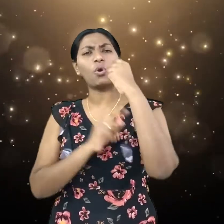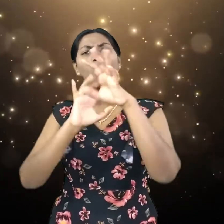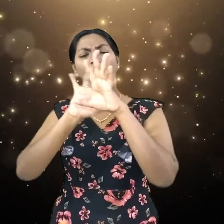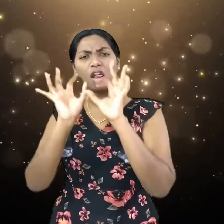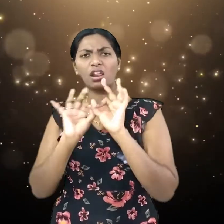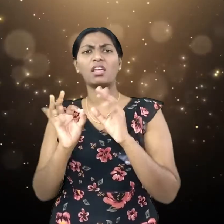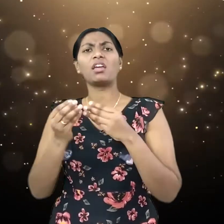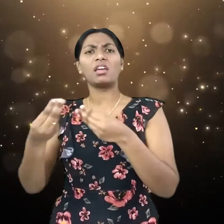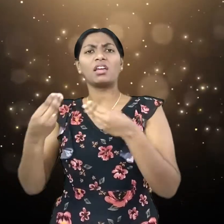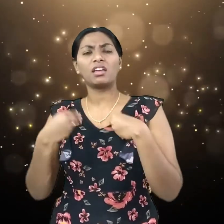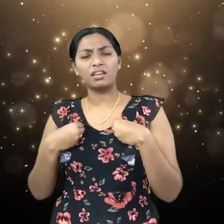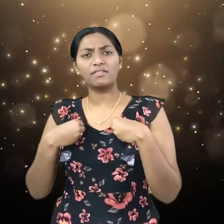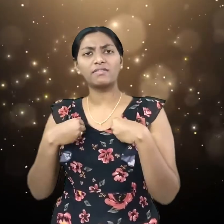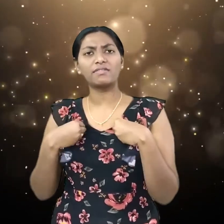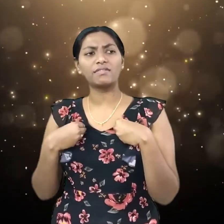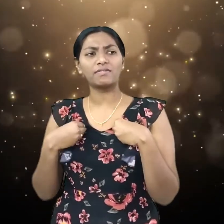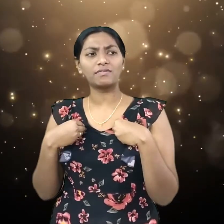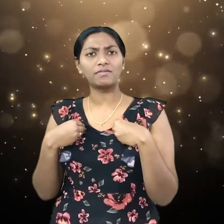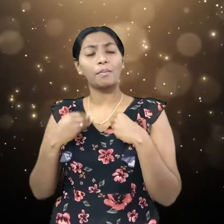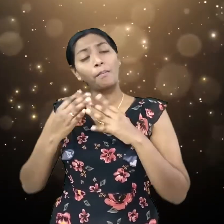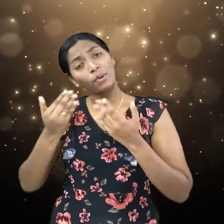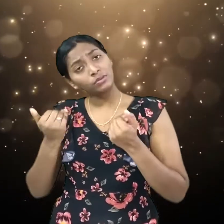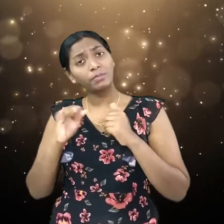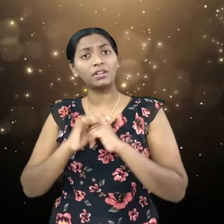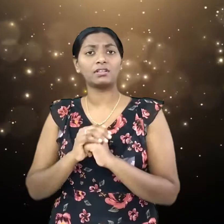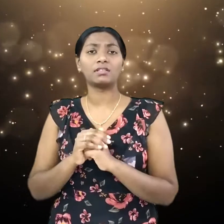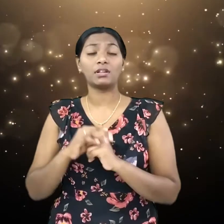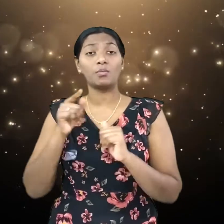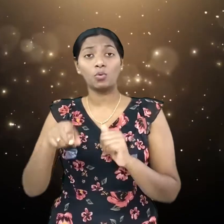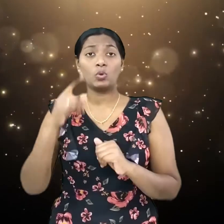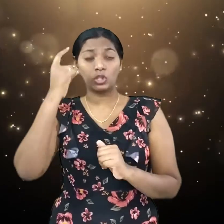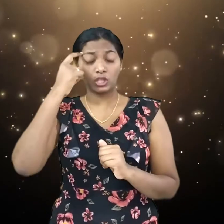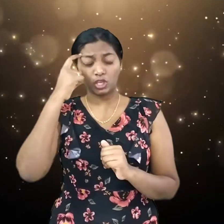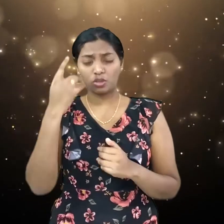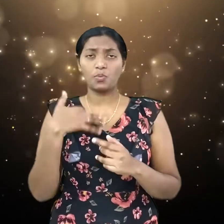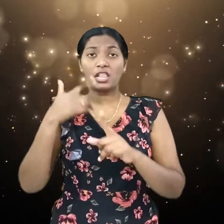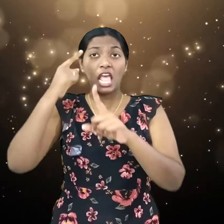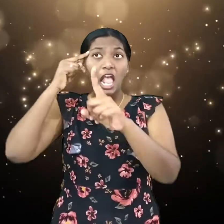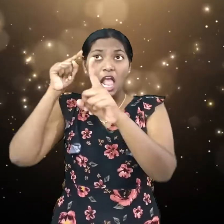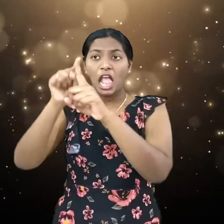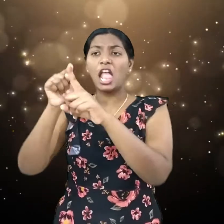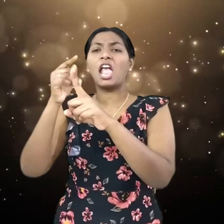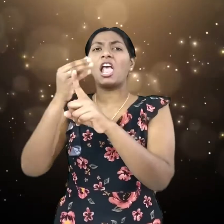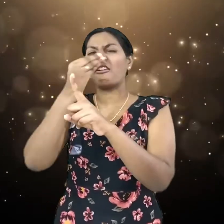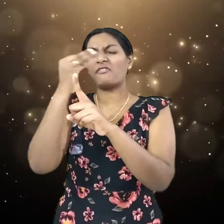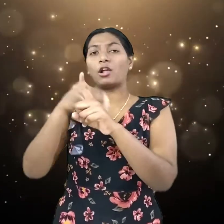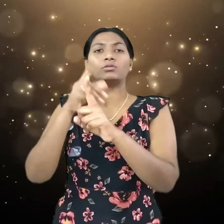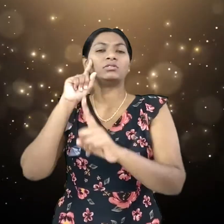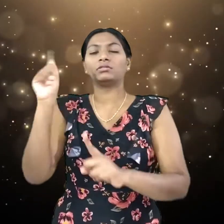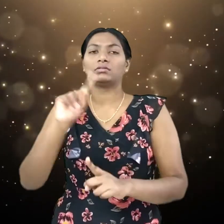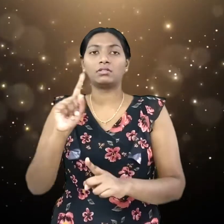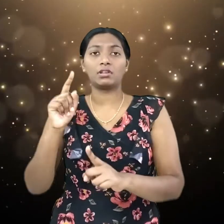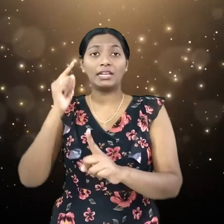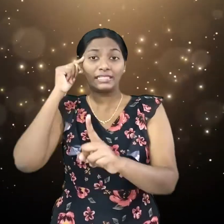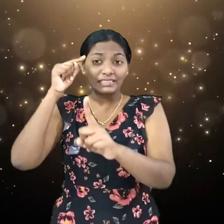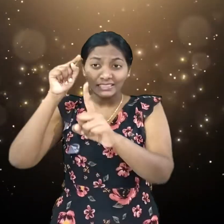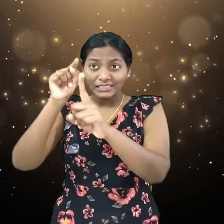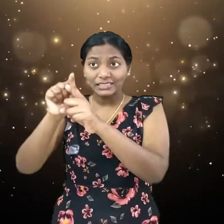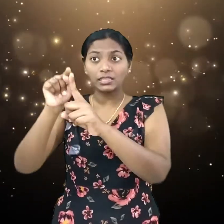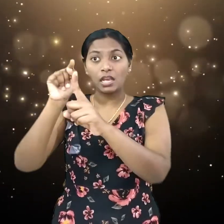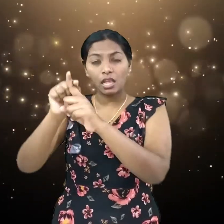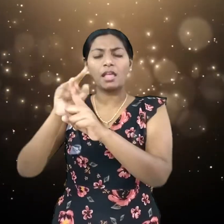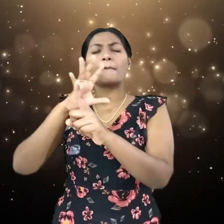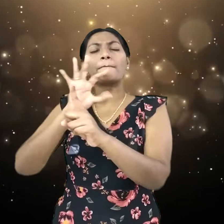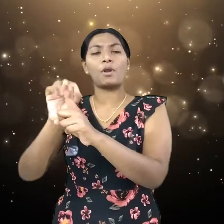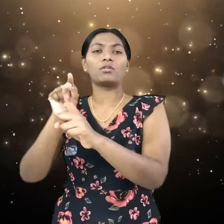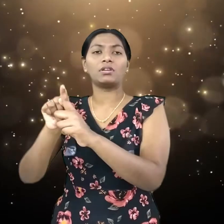अंदर आ जाती है। प्रेज द लॉर्ड, इसलिए कभी भी मत सोचिएगा कि उद्देश्य जरूरी नहीं है।